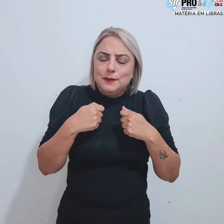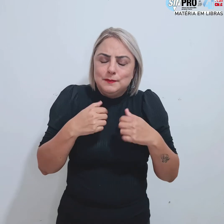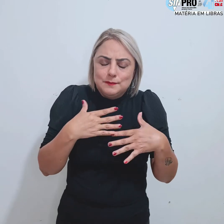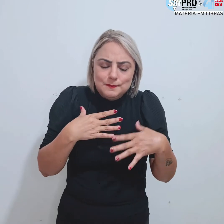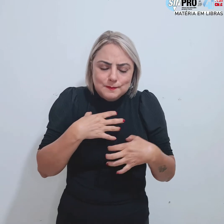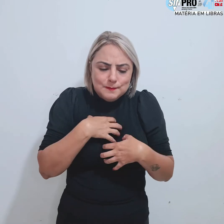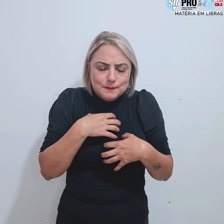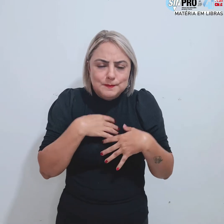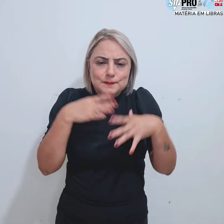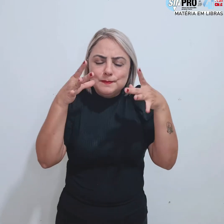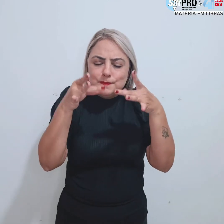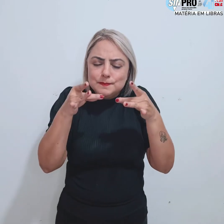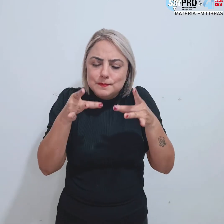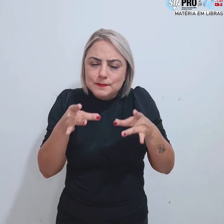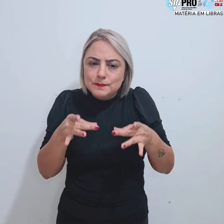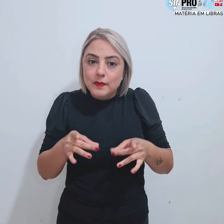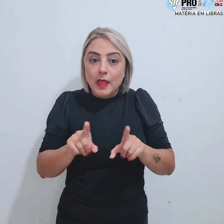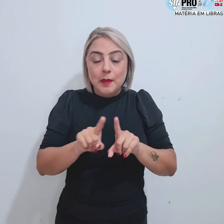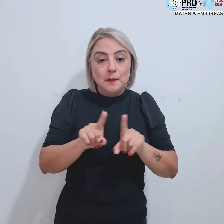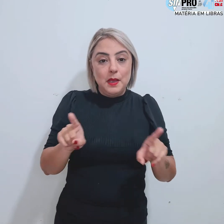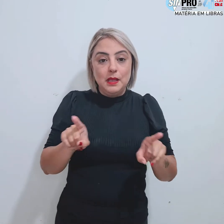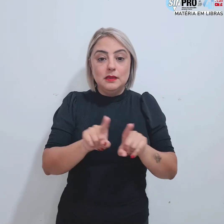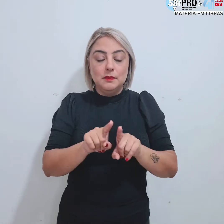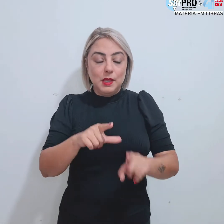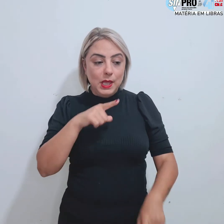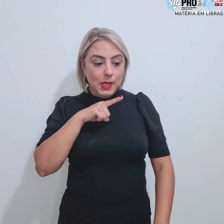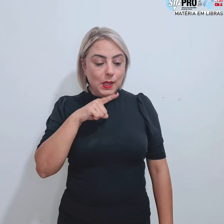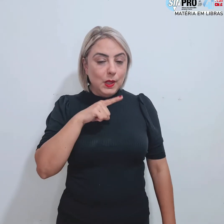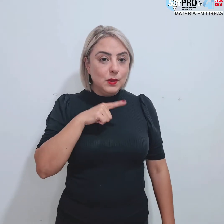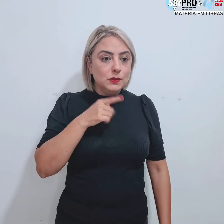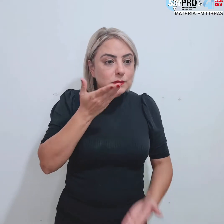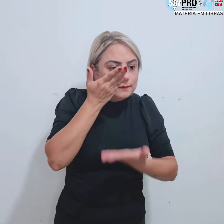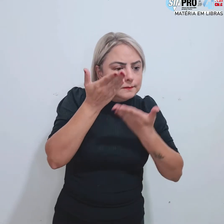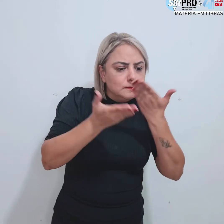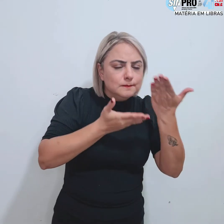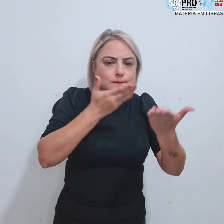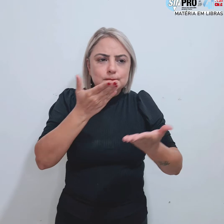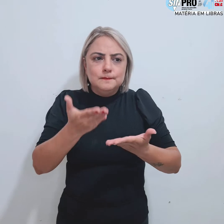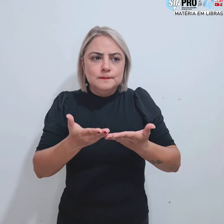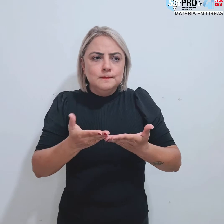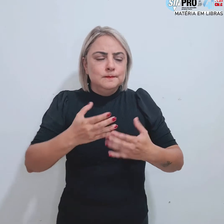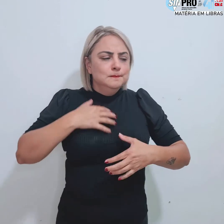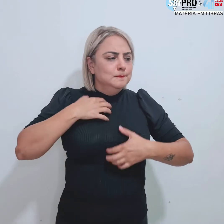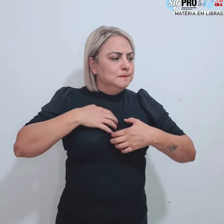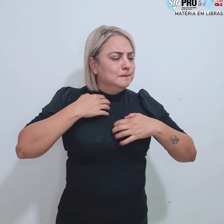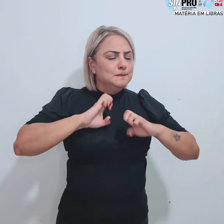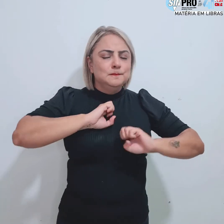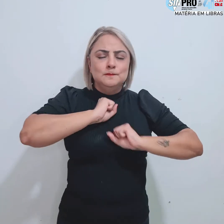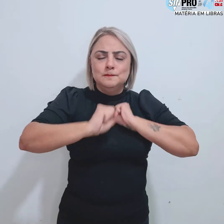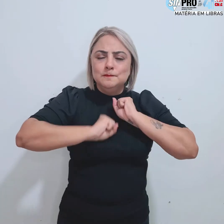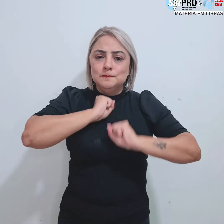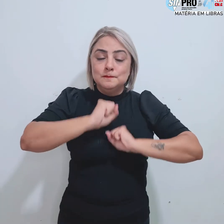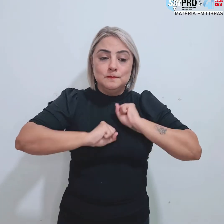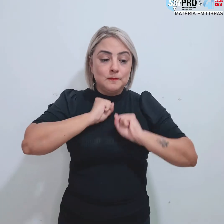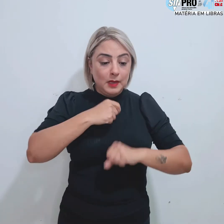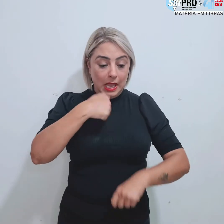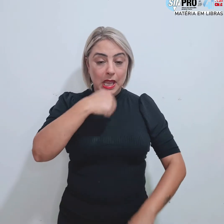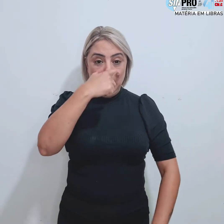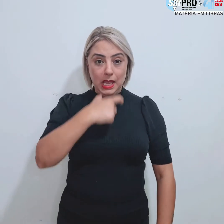sensibilidade e, ao mesmo tempo, eu tinha que lidar com as minhas inquietações. Estava